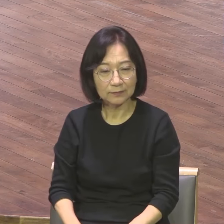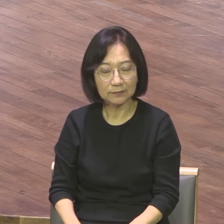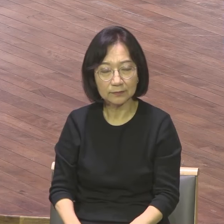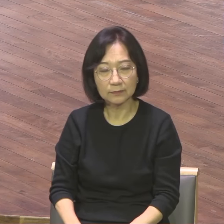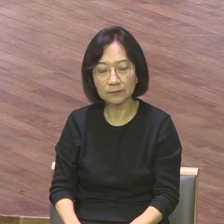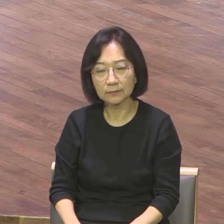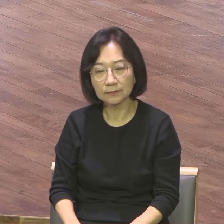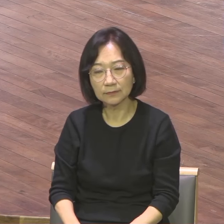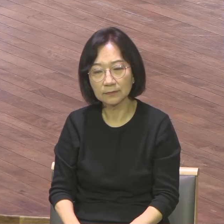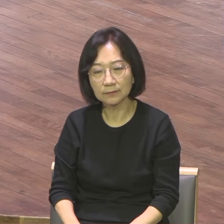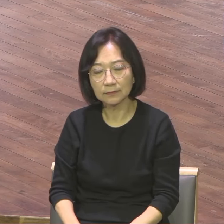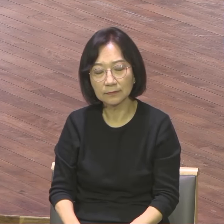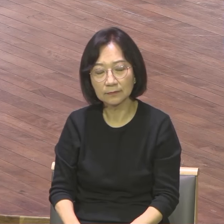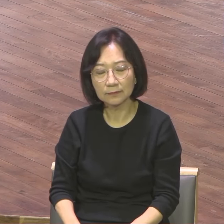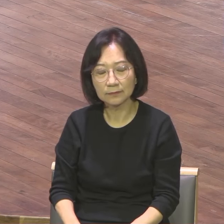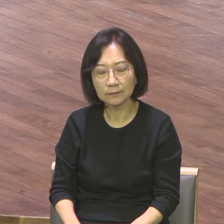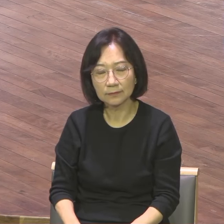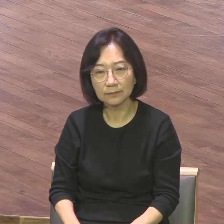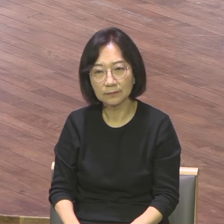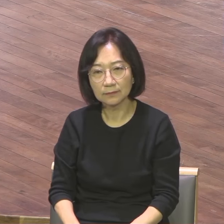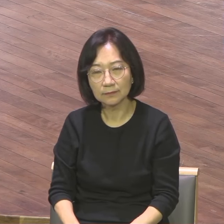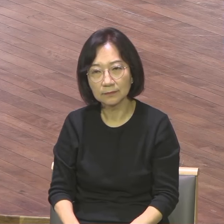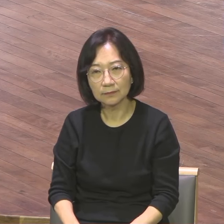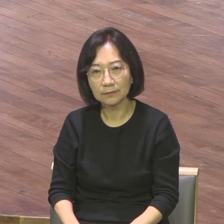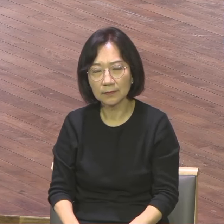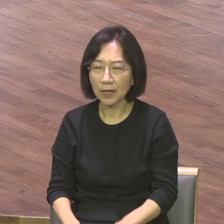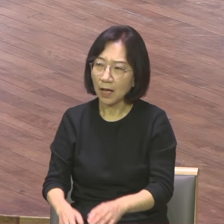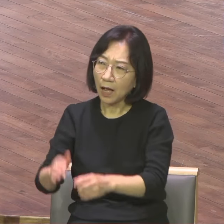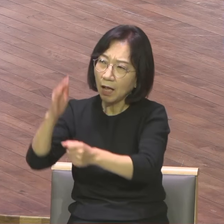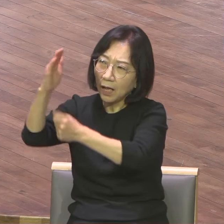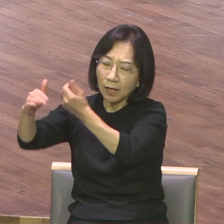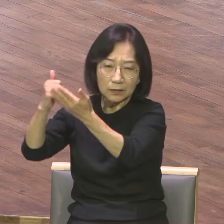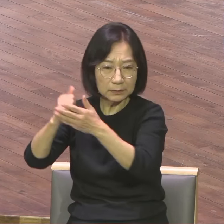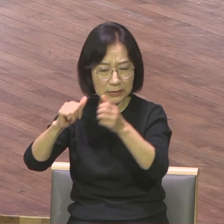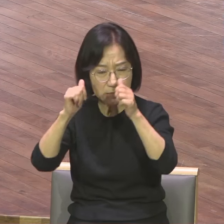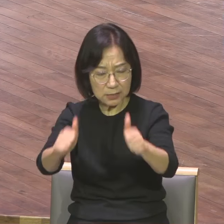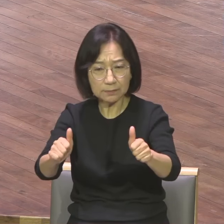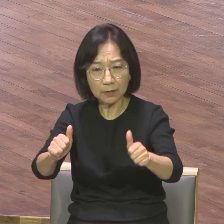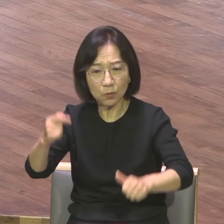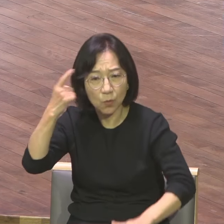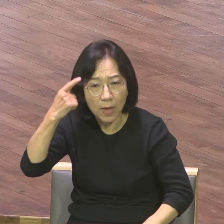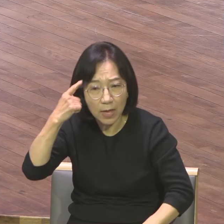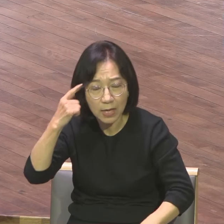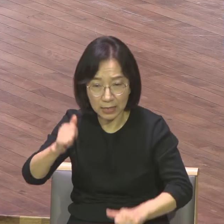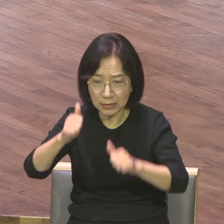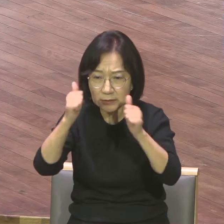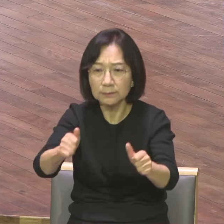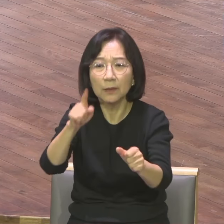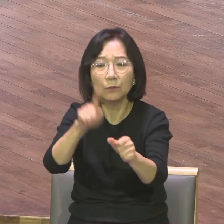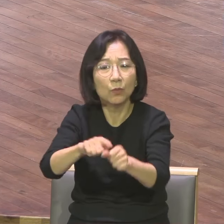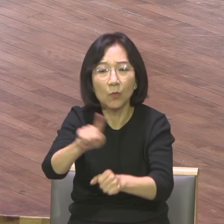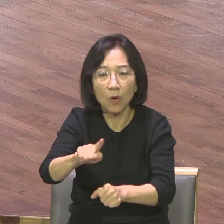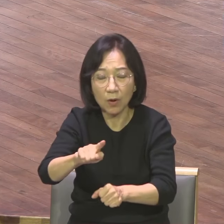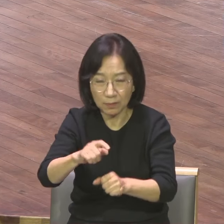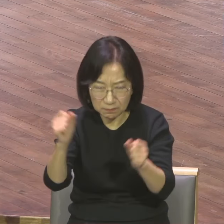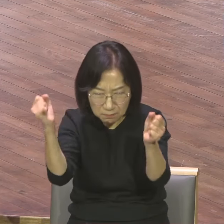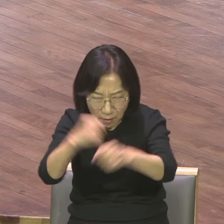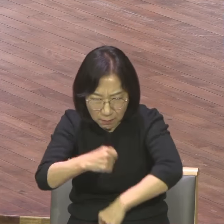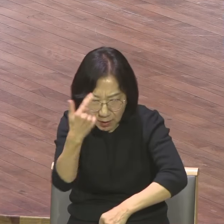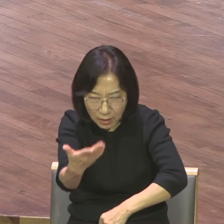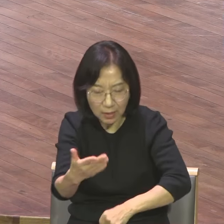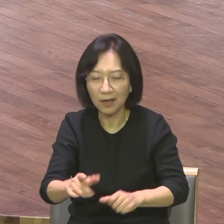대한 하나님의 심판의 궁극적 목적이 멸망시키는 게 아니에요.